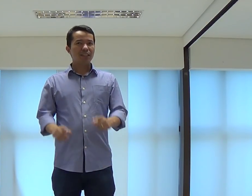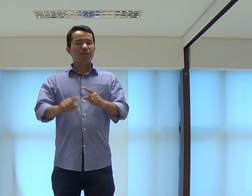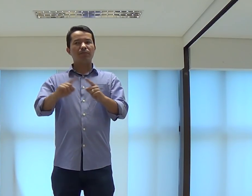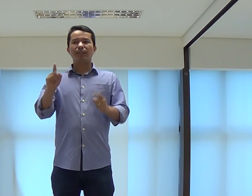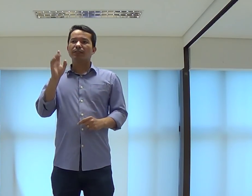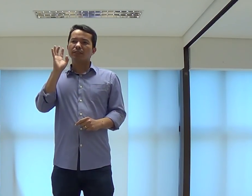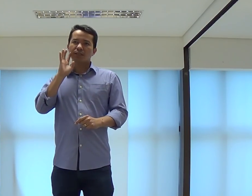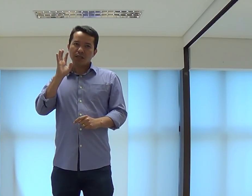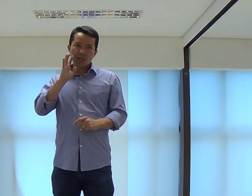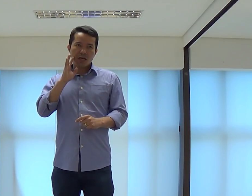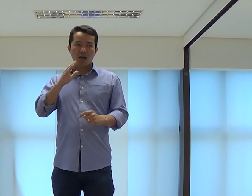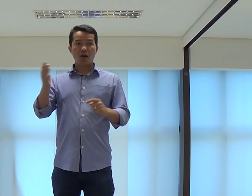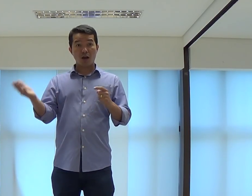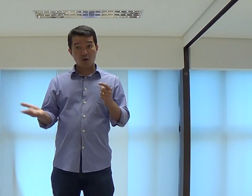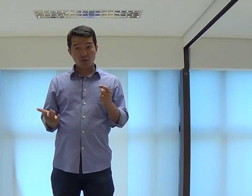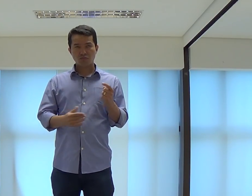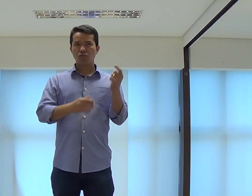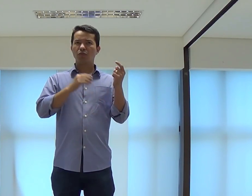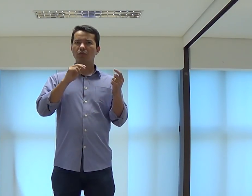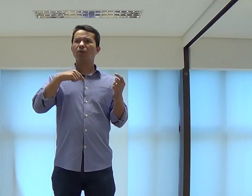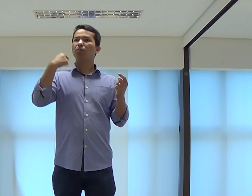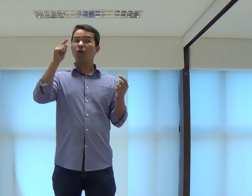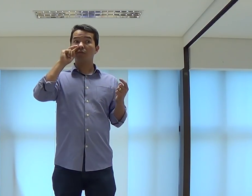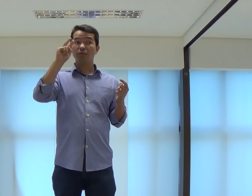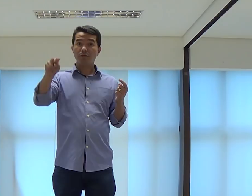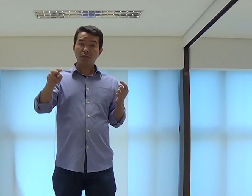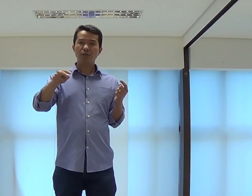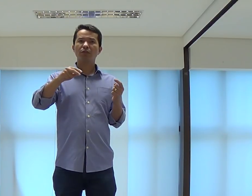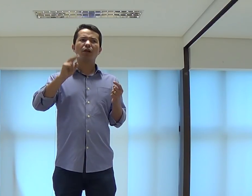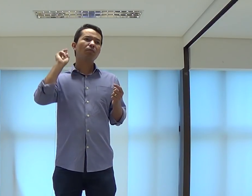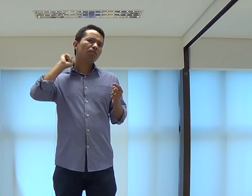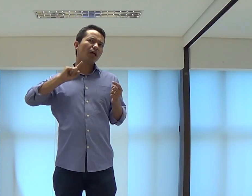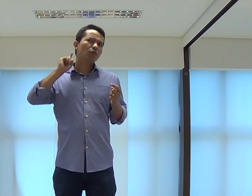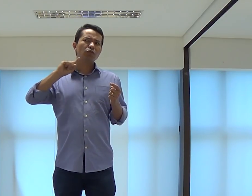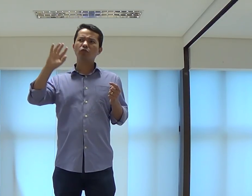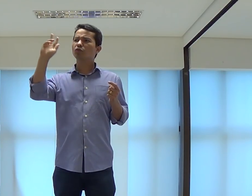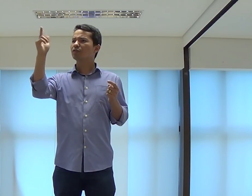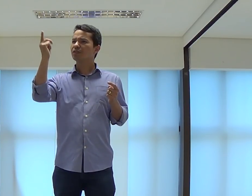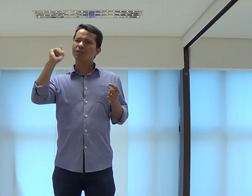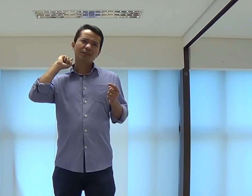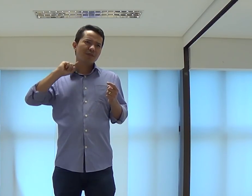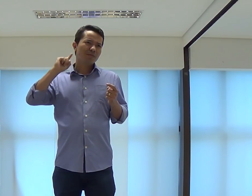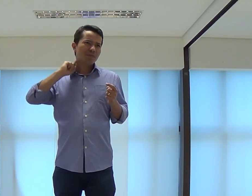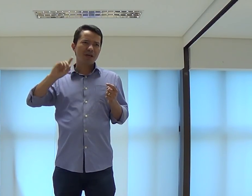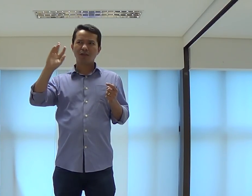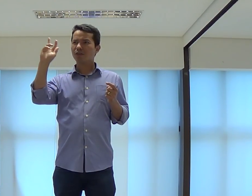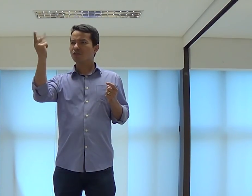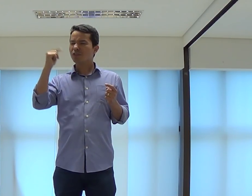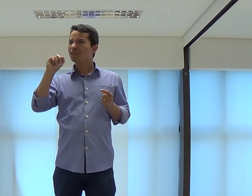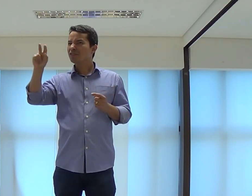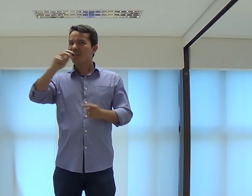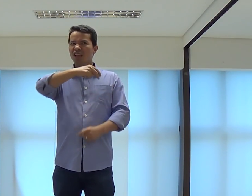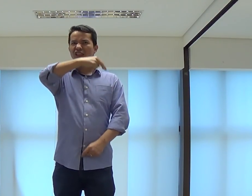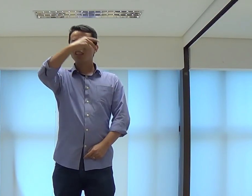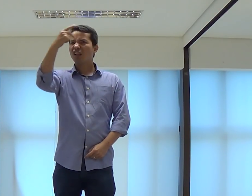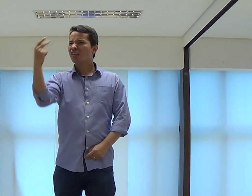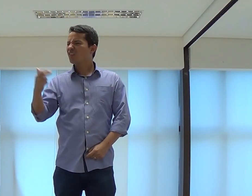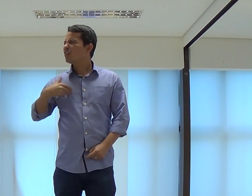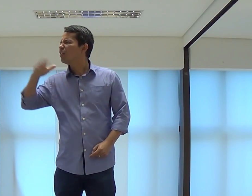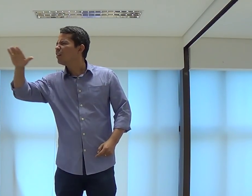diferentes, né? Mas agora eu fui olhando, depois eu fui ver lá em Belo Horizonte e eu vi que